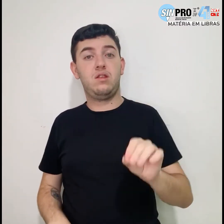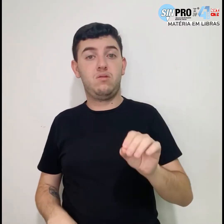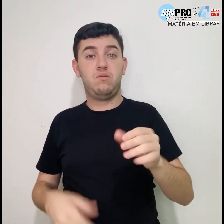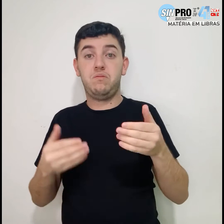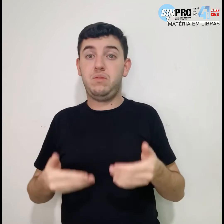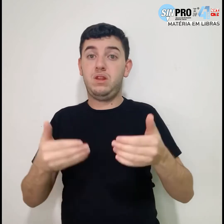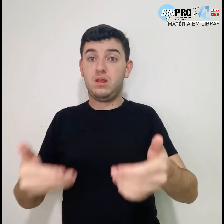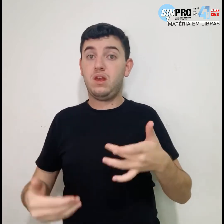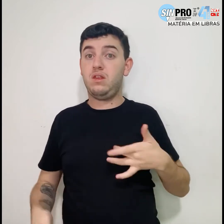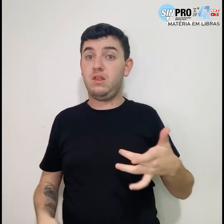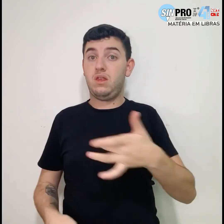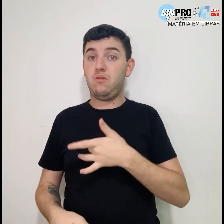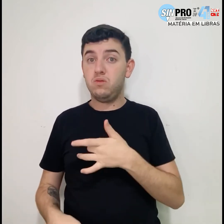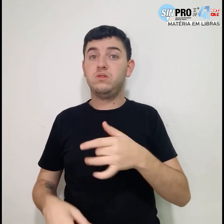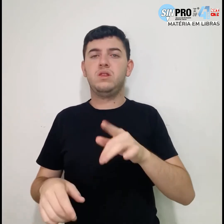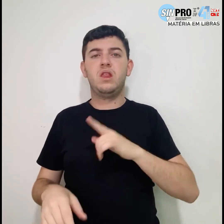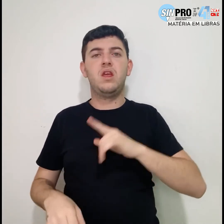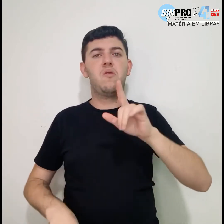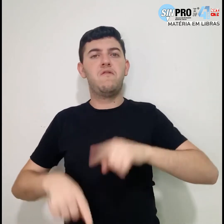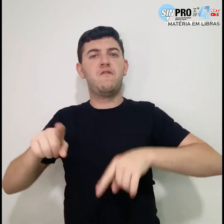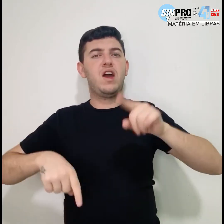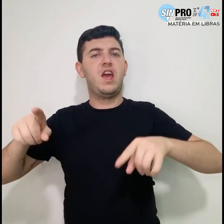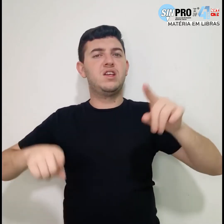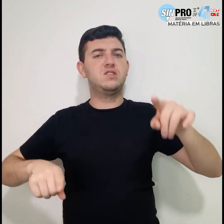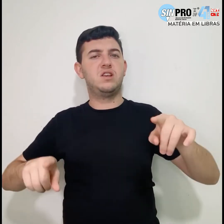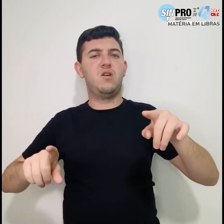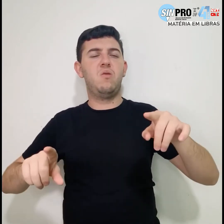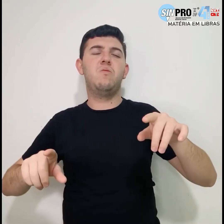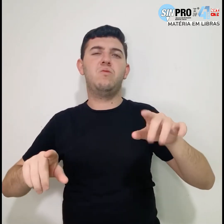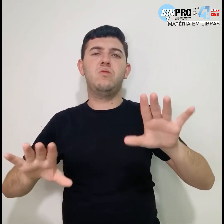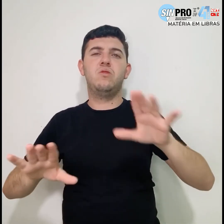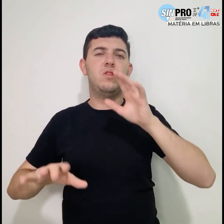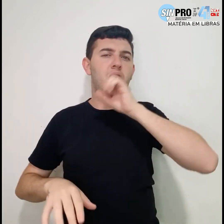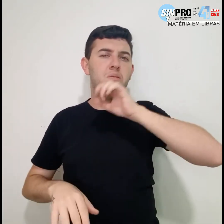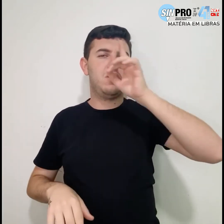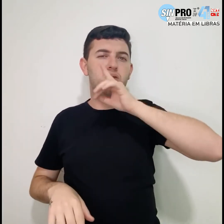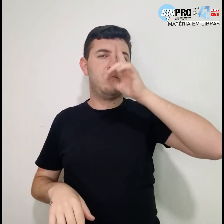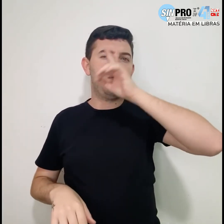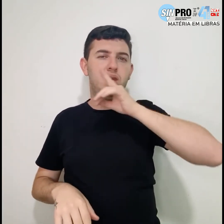Saúde, há uma variação pelo menos no fim de semana, afirma o pesquisador.